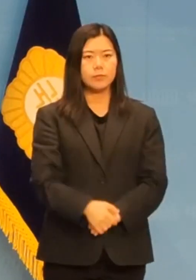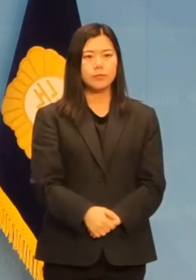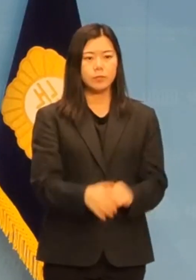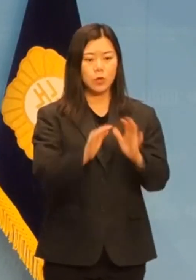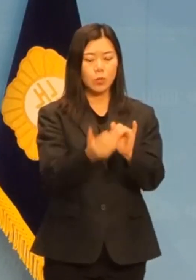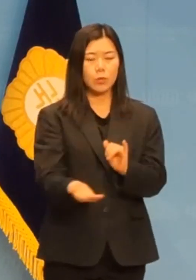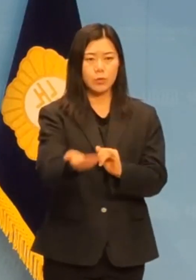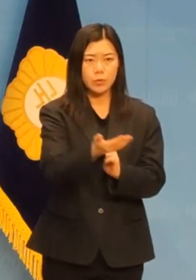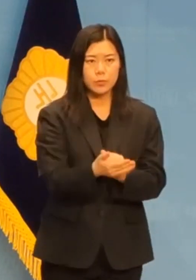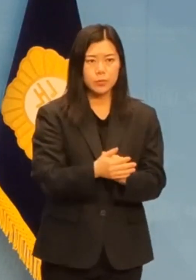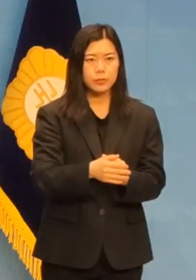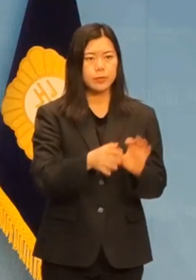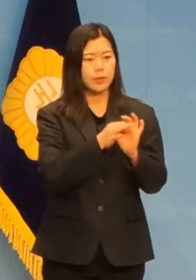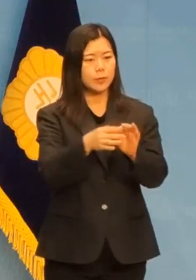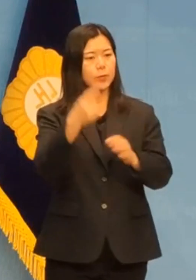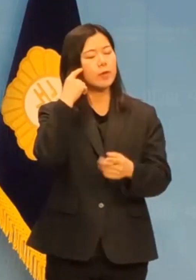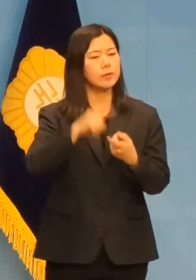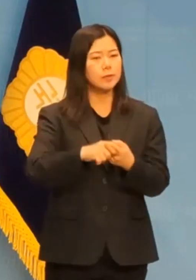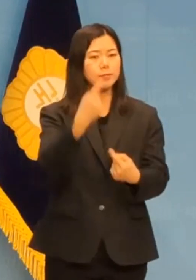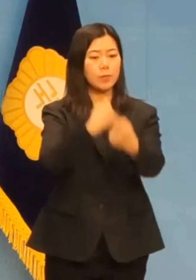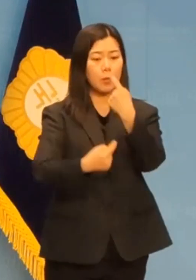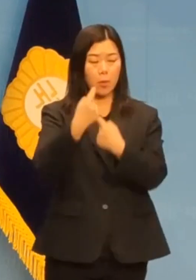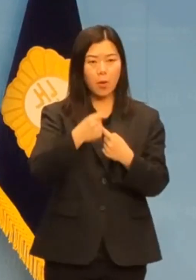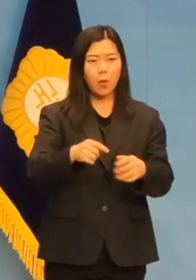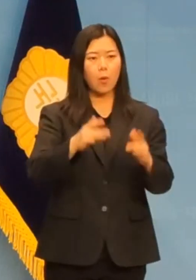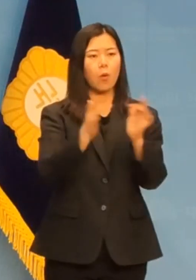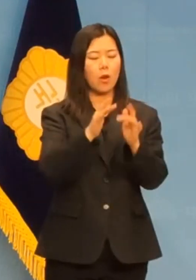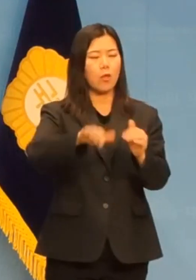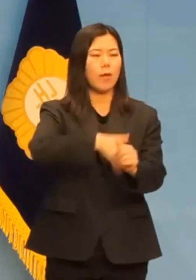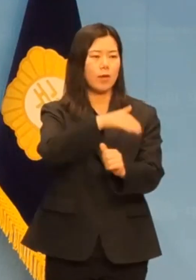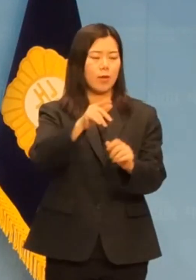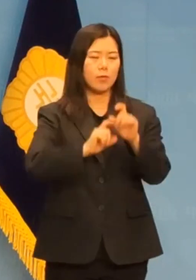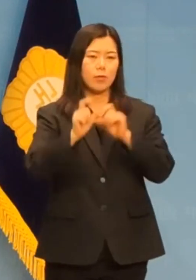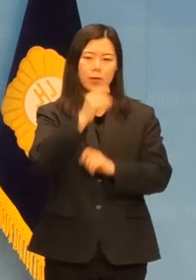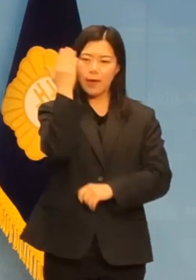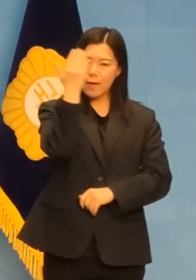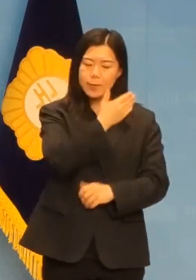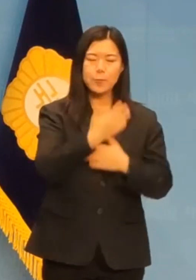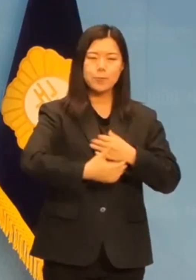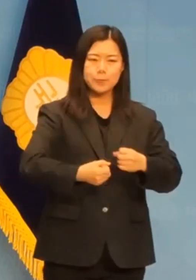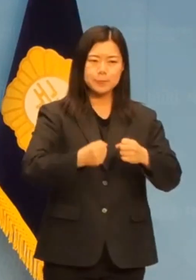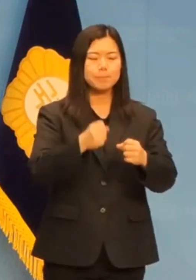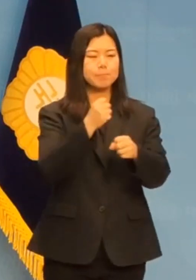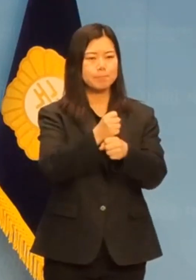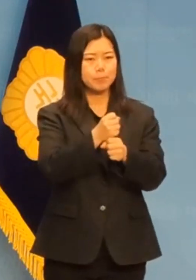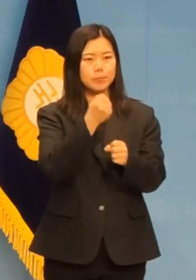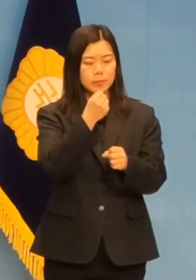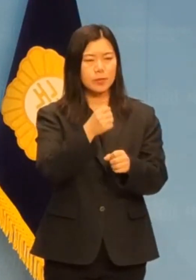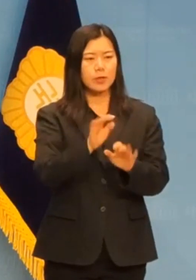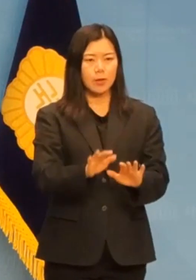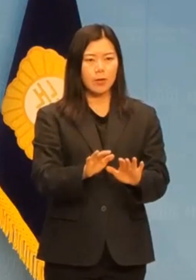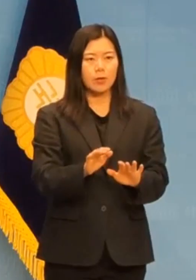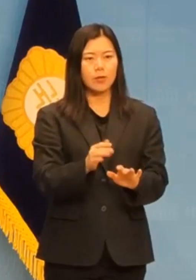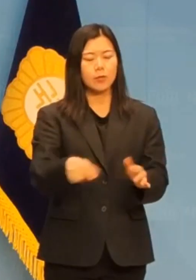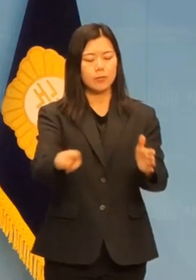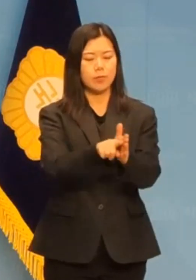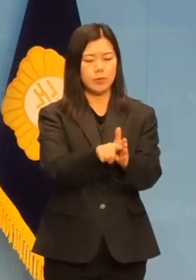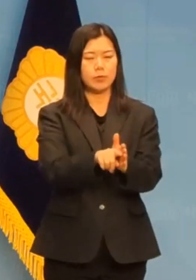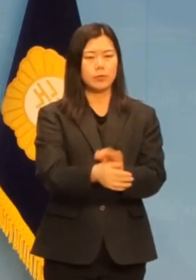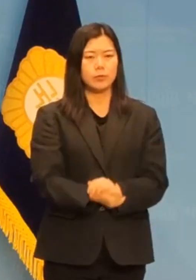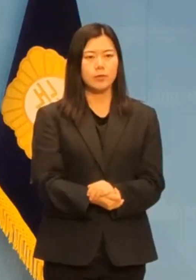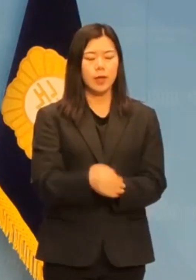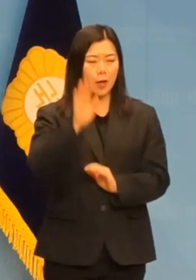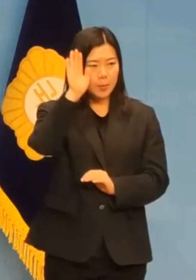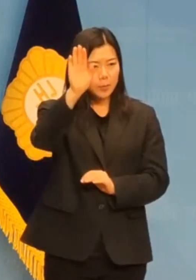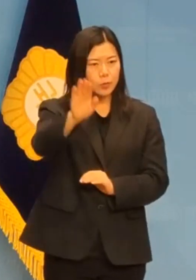국민 여러분들의 지속적인 관심과 제보가 온라인 환경을 조금씩 더 건강하게 변화시키고 있다는 점을 믿습니다.